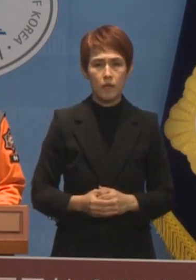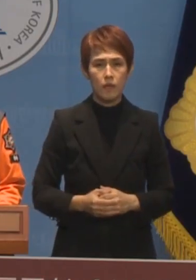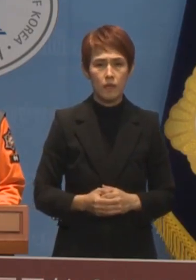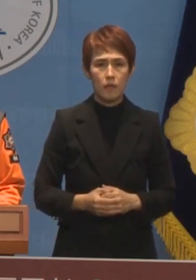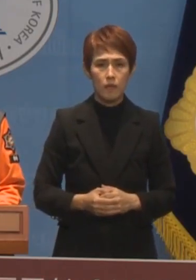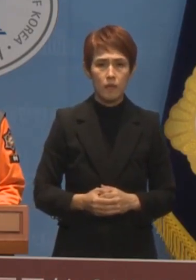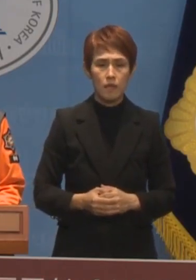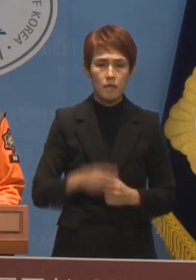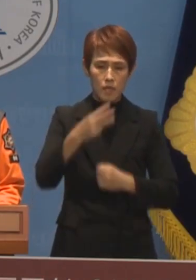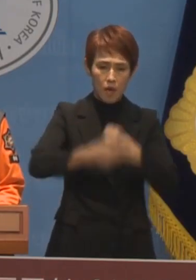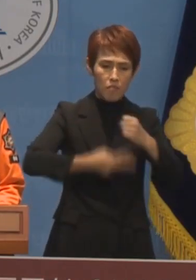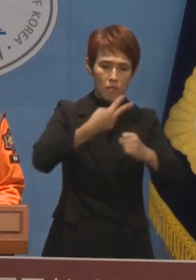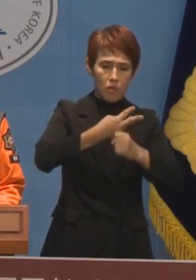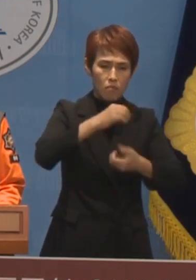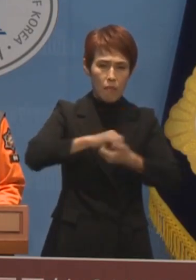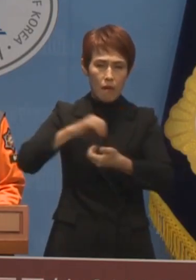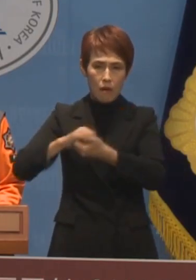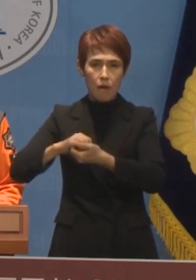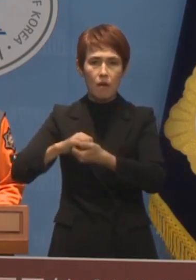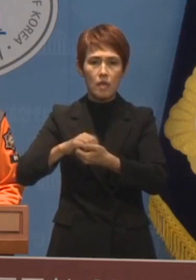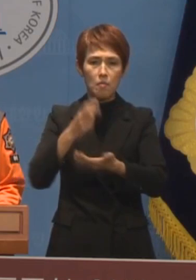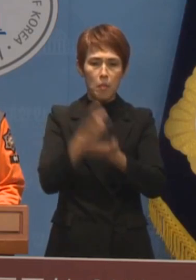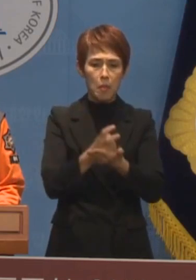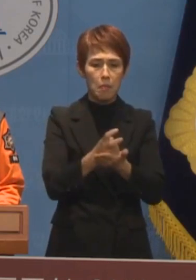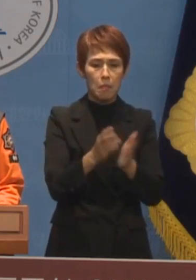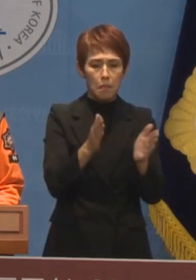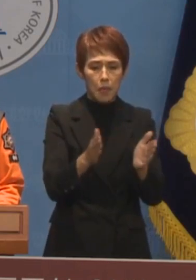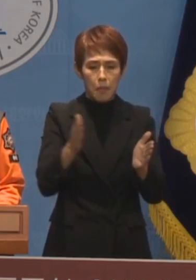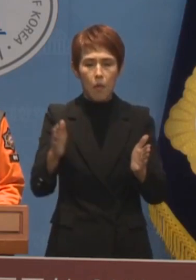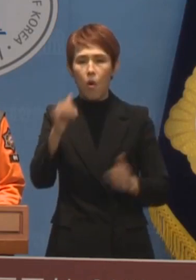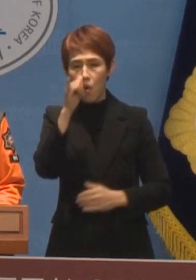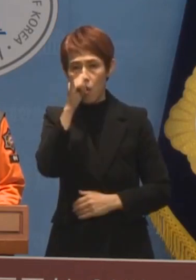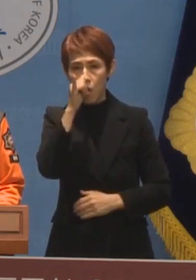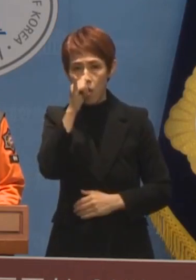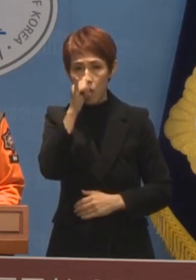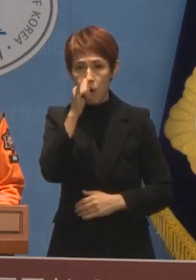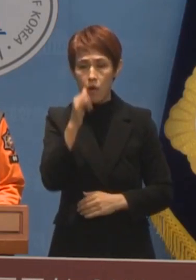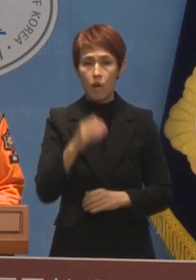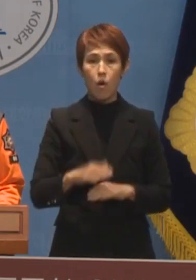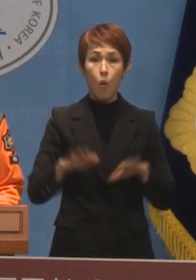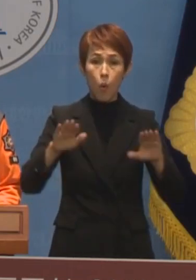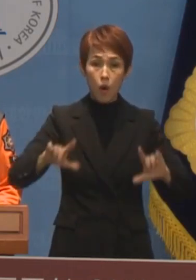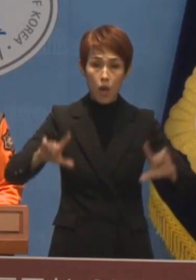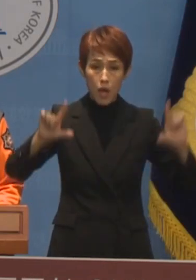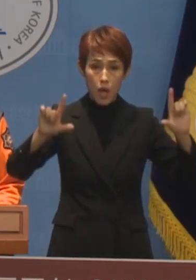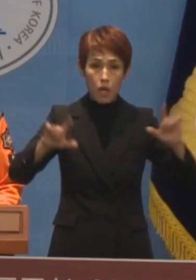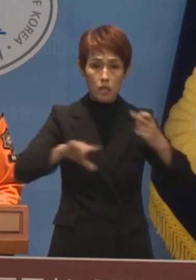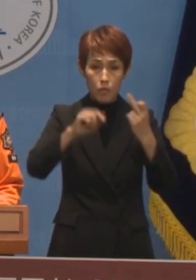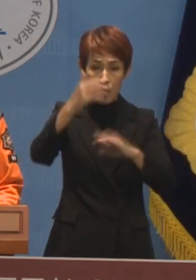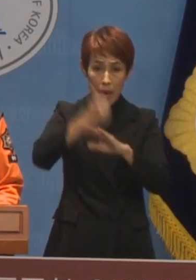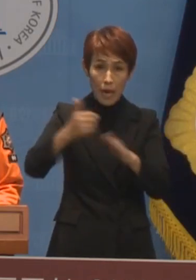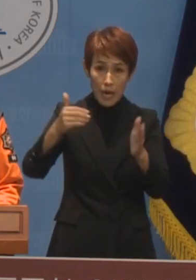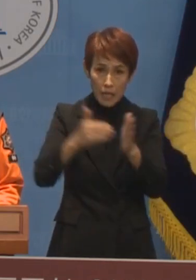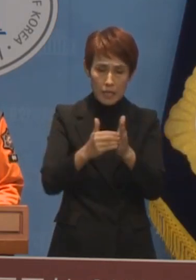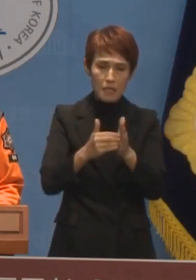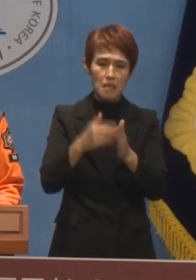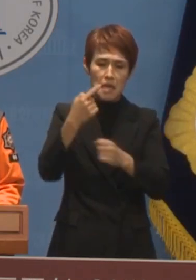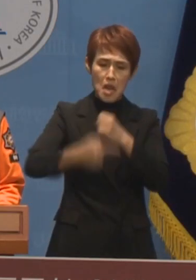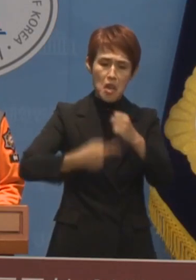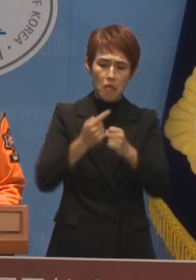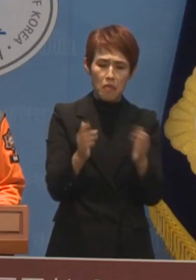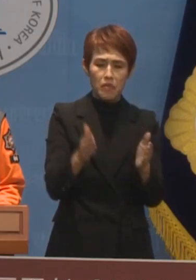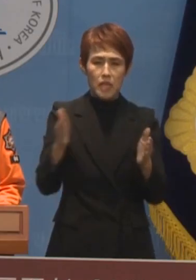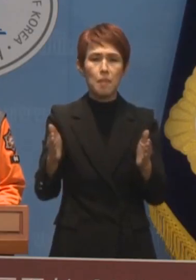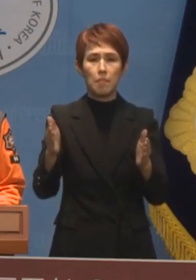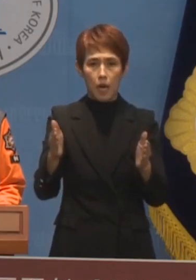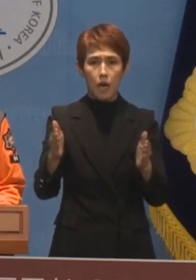매 3년마다 연장되었으나 지난해에는 올해 연말까지로 겨우 1년만 연장되었고